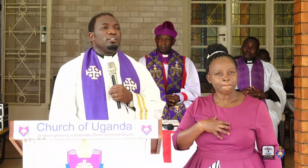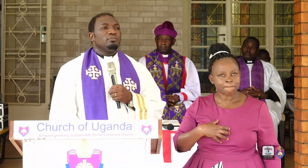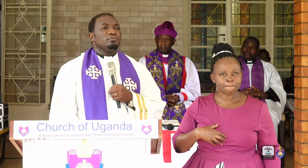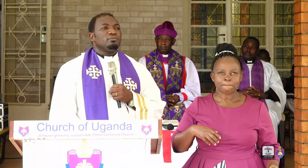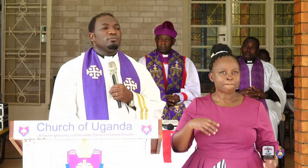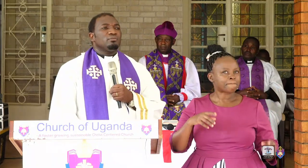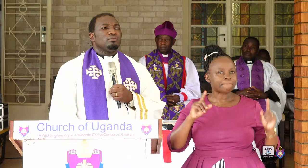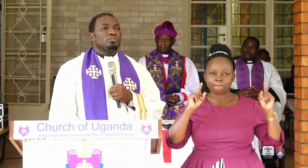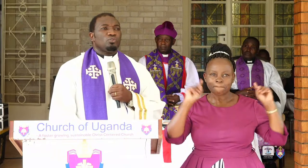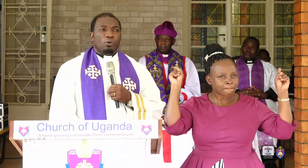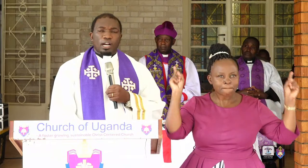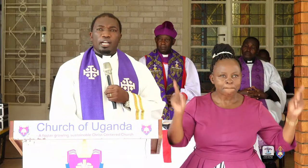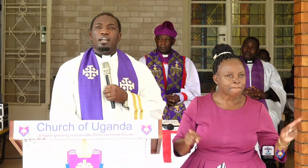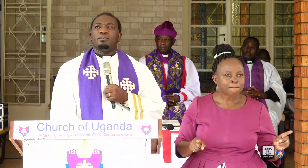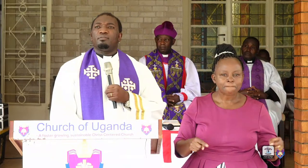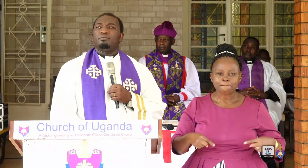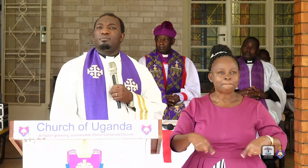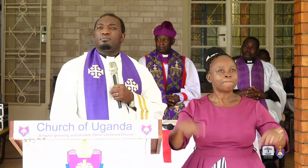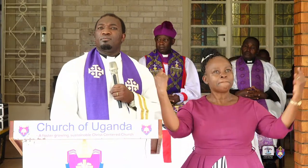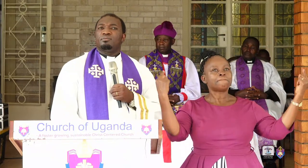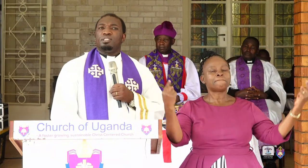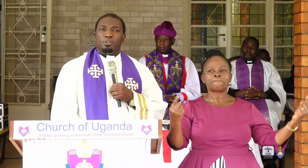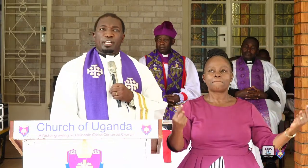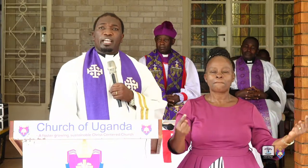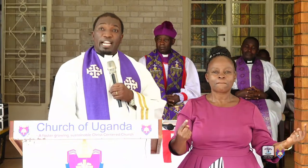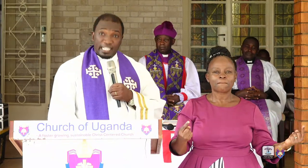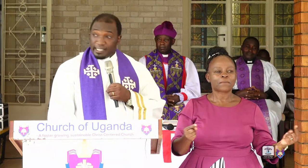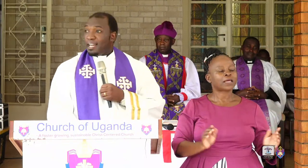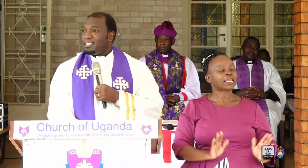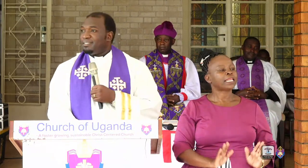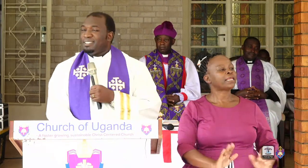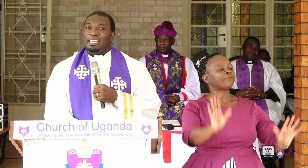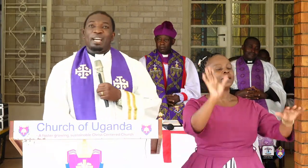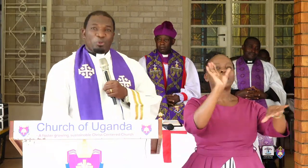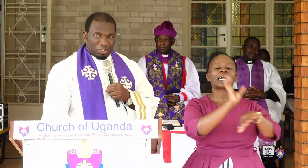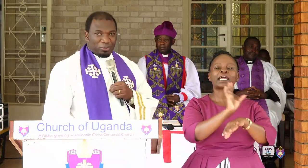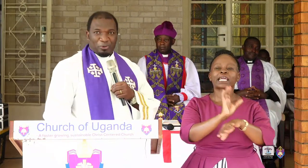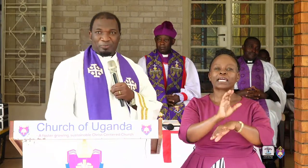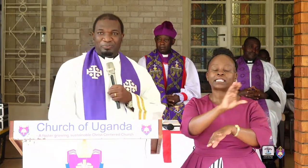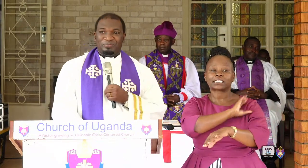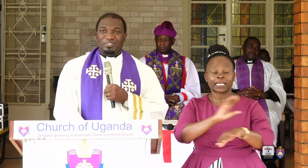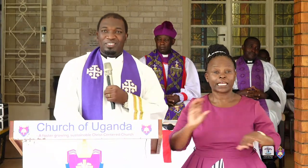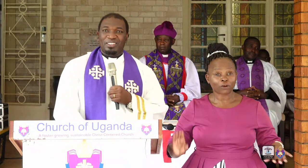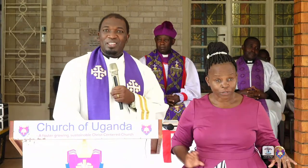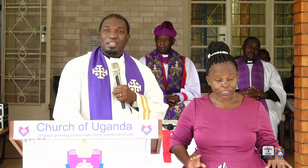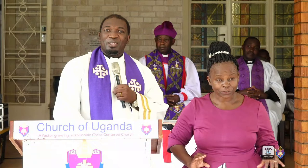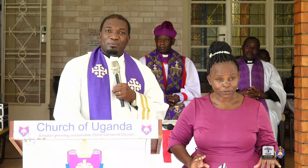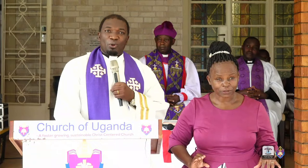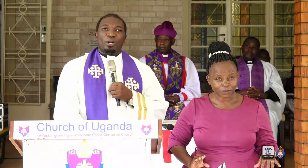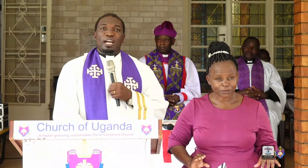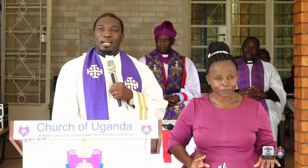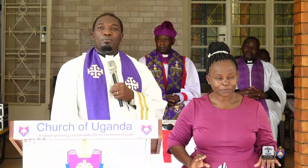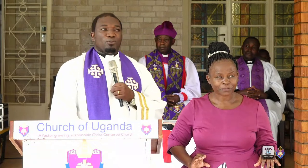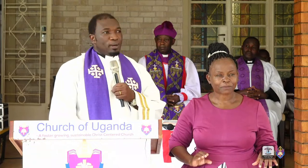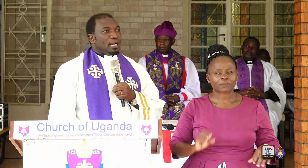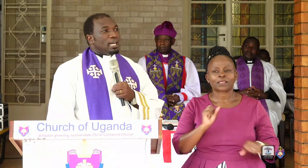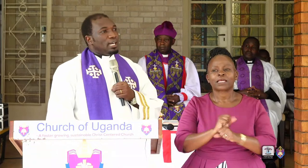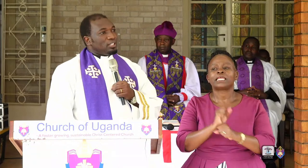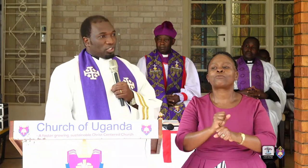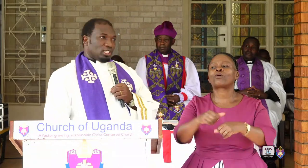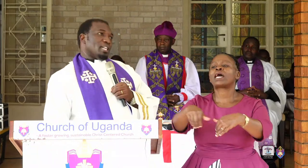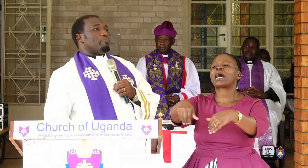bukambwe, kuwakana, ne muleka ekkanisa eya Kristo, ne mukola agamwe